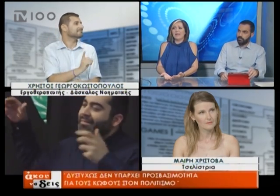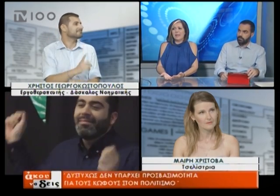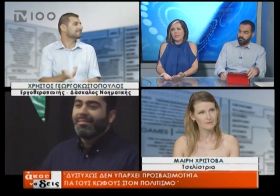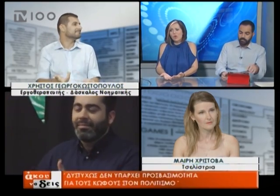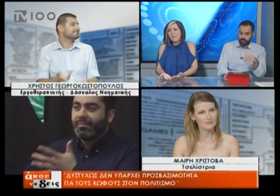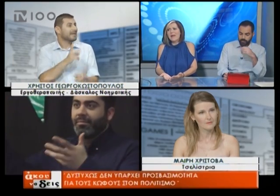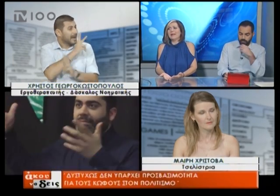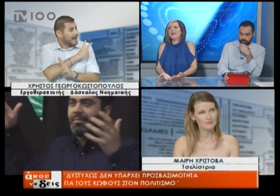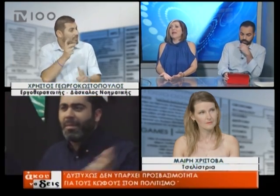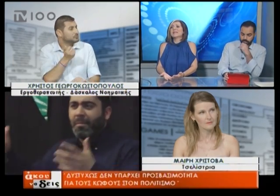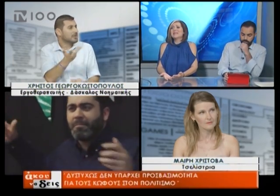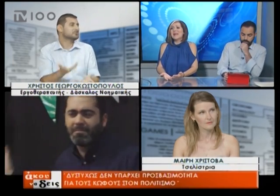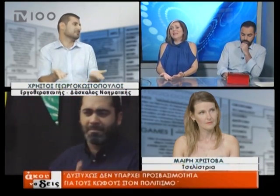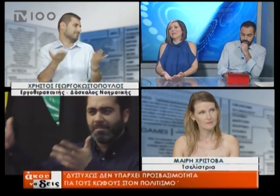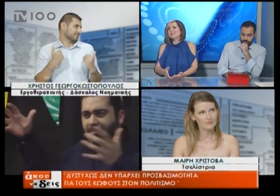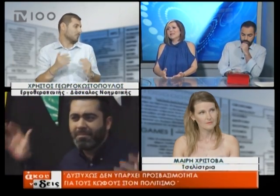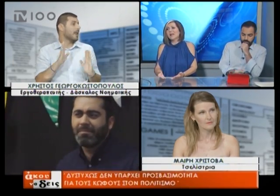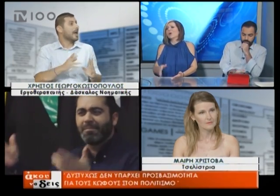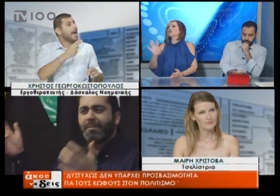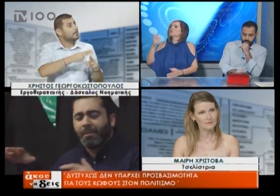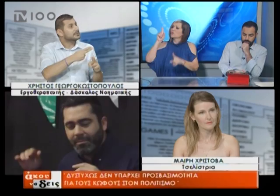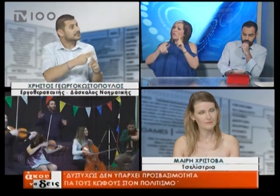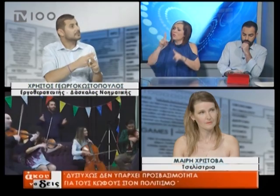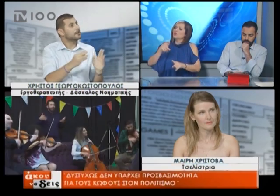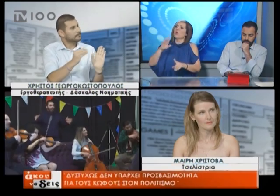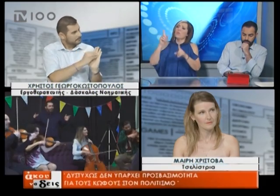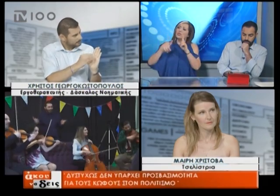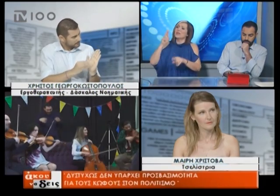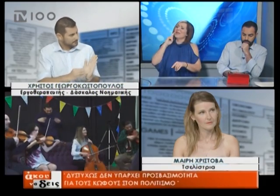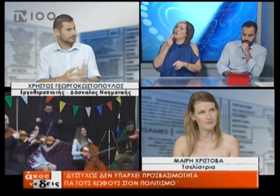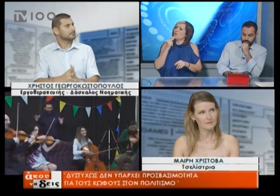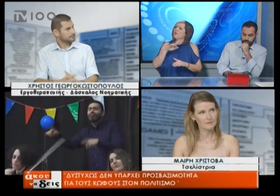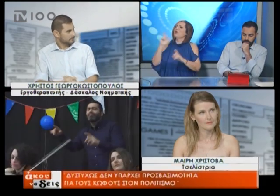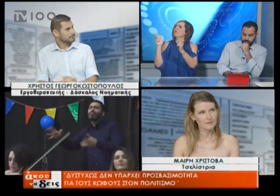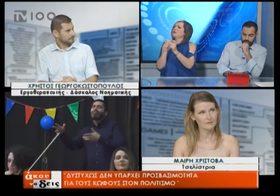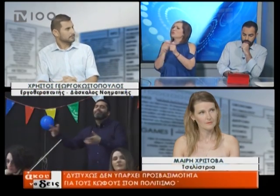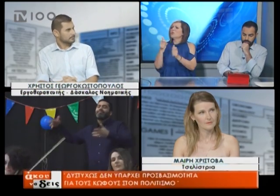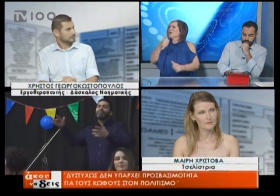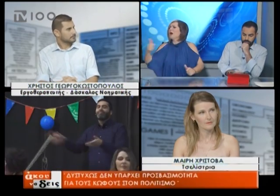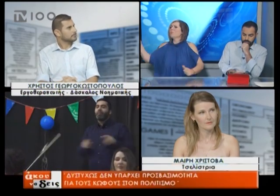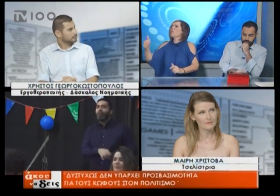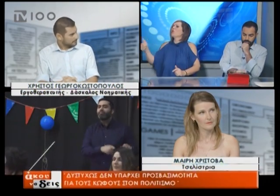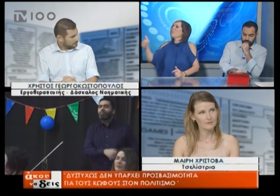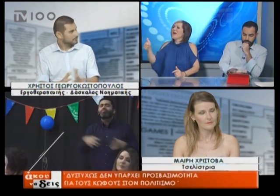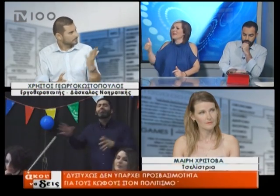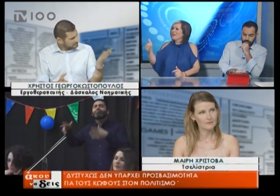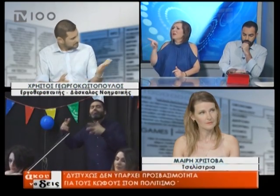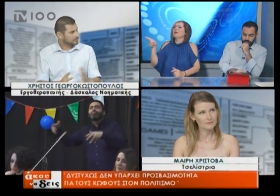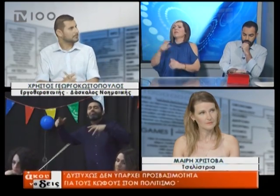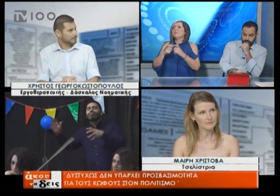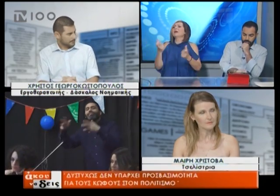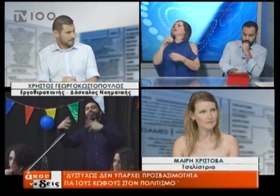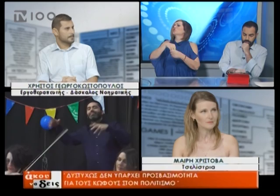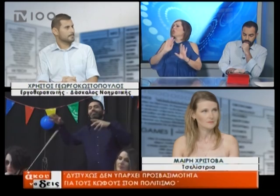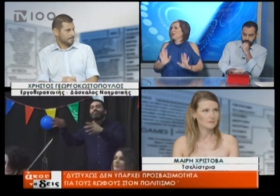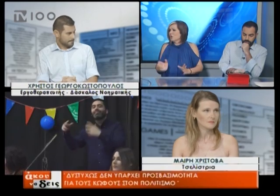Οι ηλικιωμένοι. Δεν συγκαταλέγονται στους κοφούς, όπως και οι κοφοί οι οποίοι ζουν απομονωμένοι και